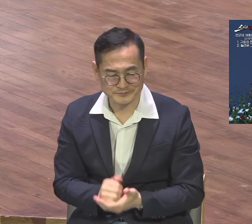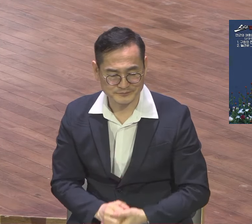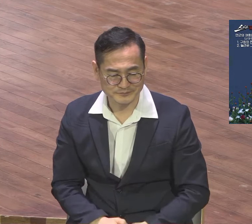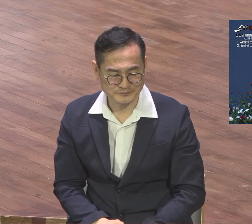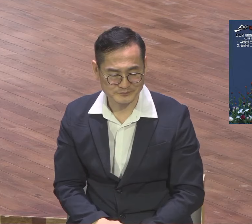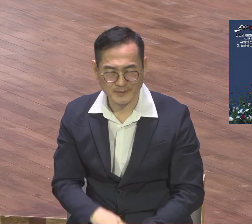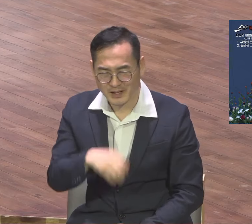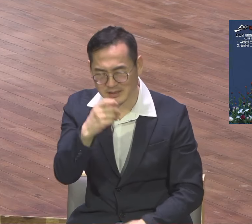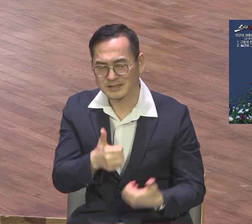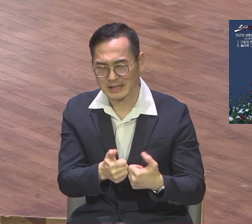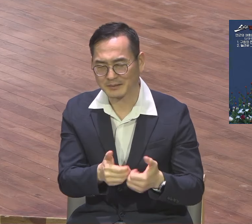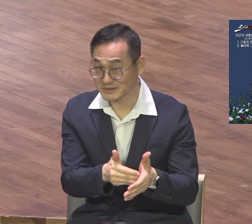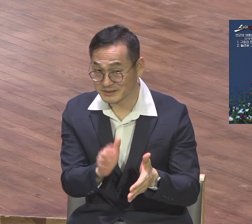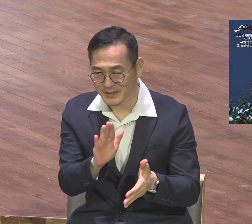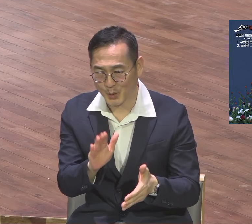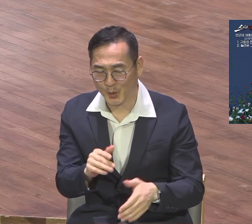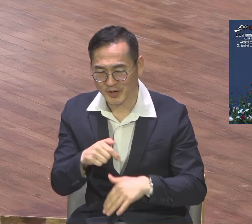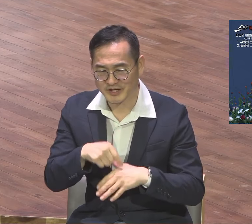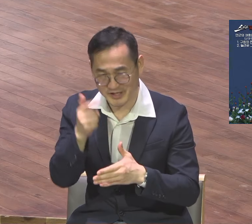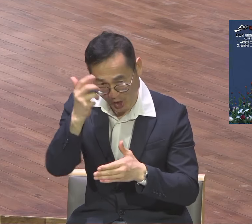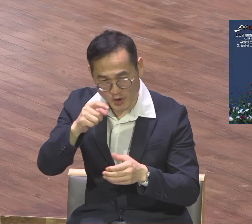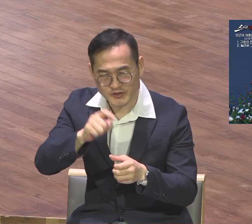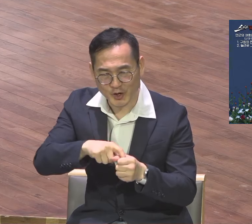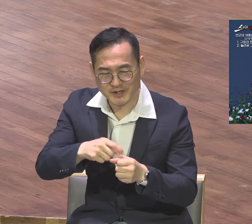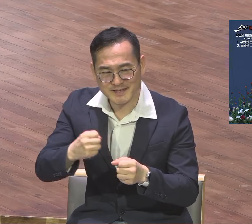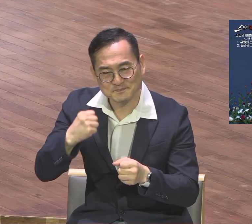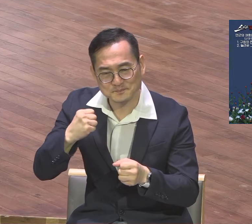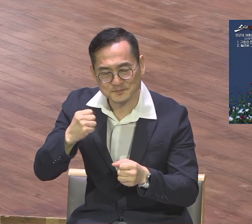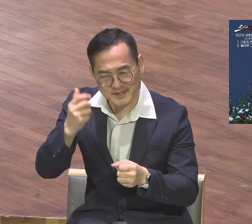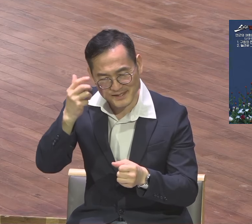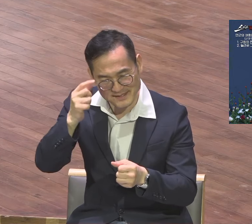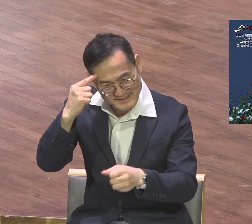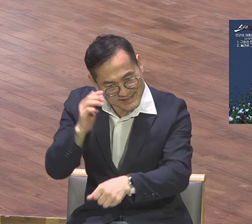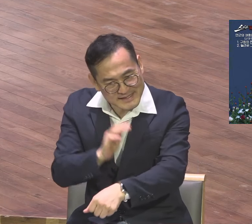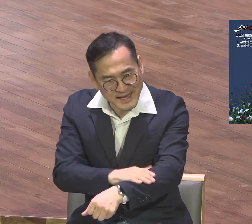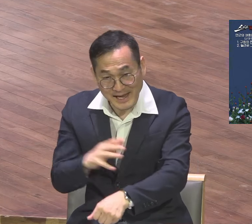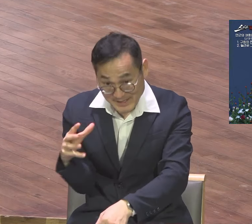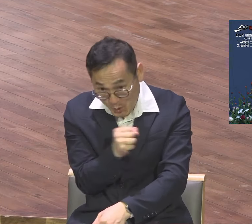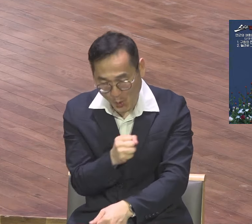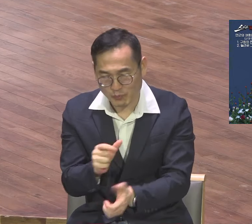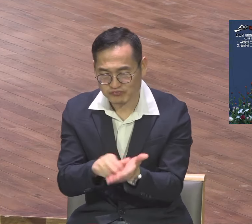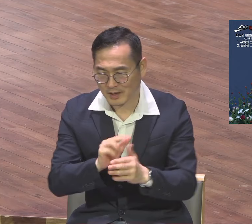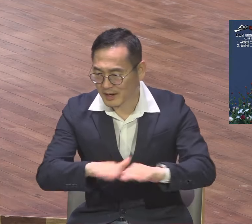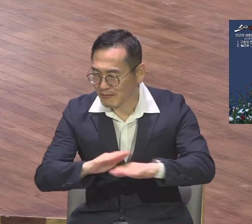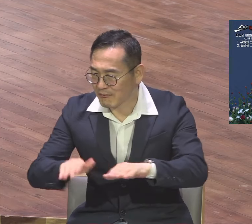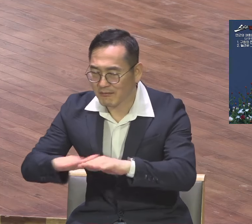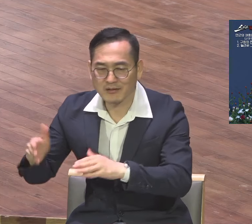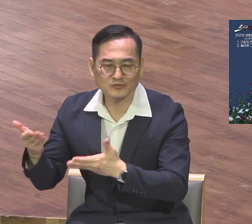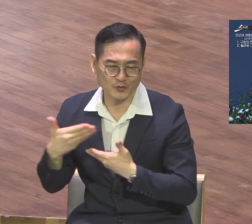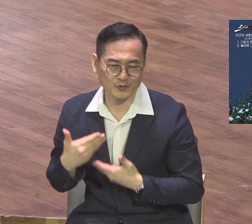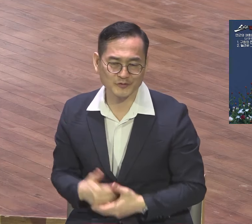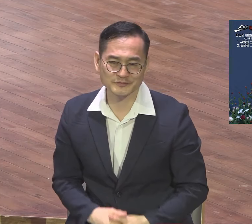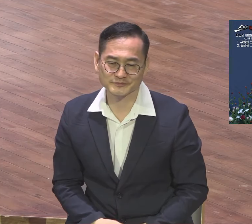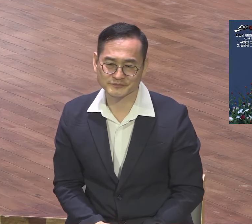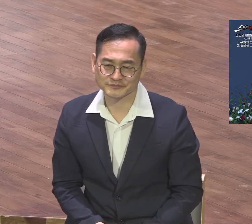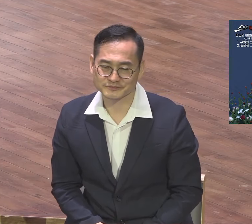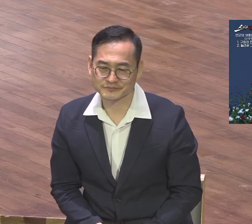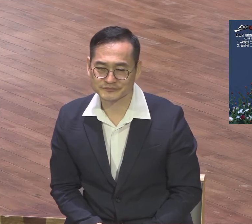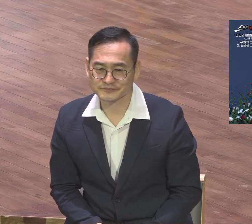그냥 상담이 아니요, 신적 지혜를 가지고 문제를 풀어주는 놀라운 분, 그런 뜻이에요. 못